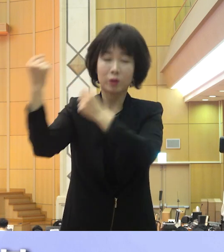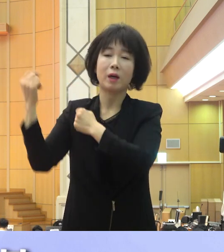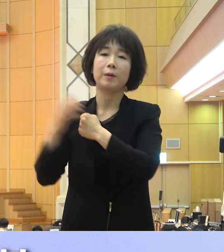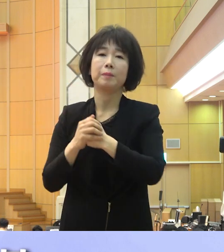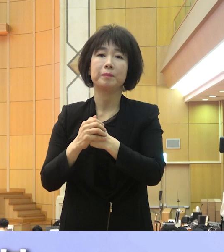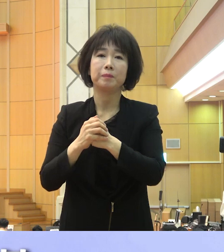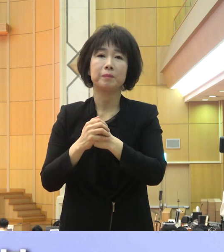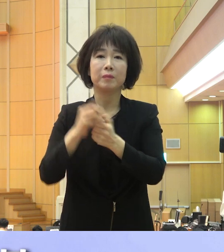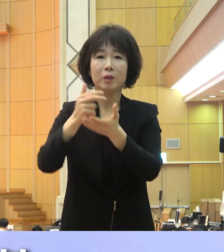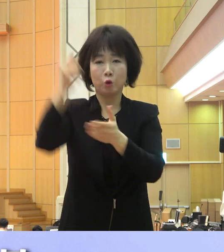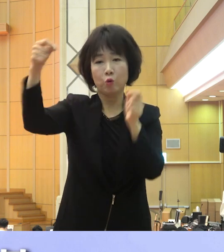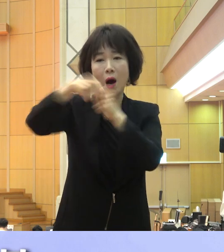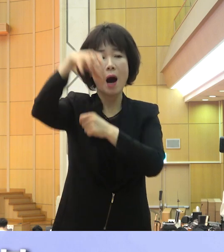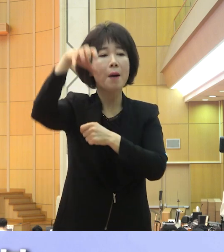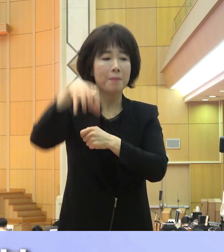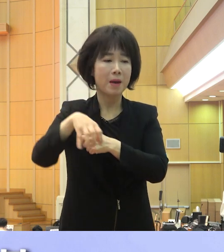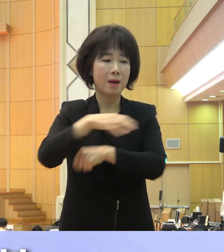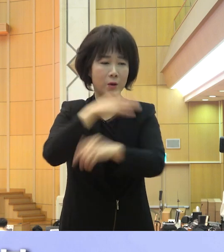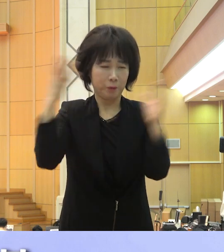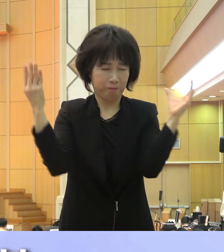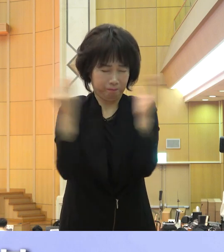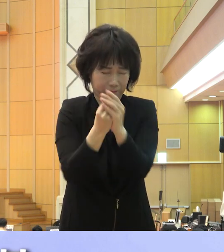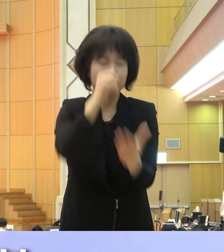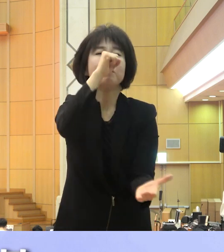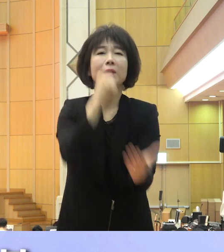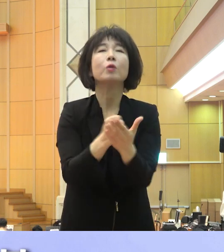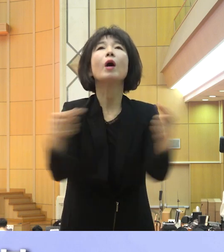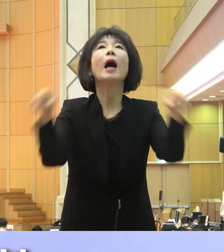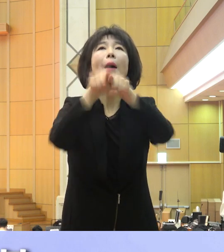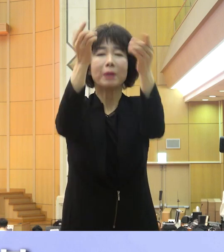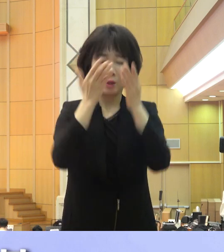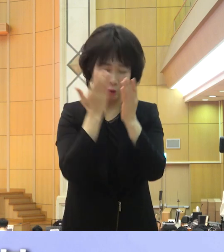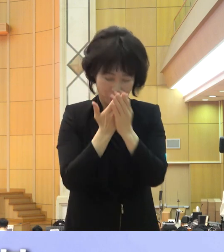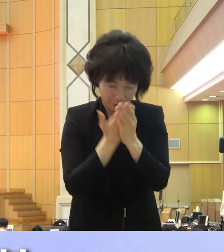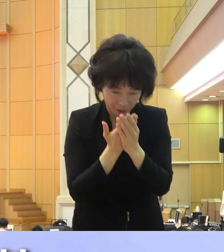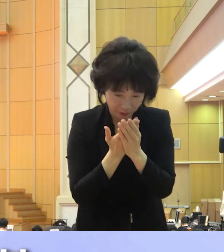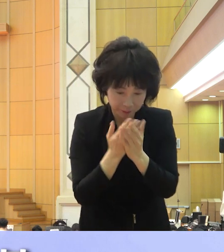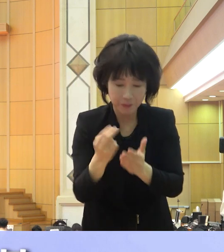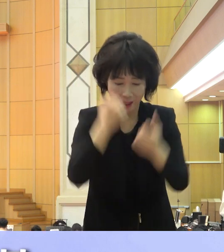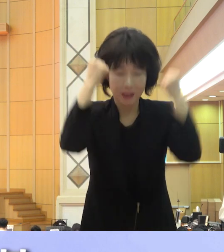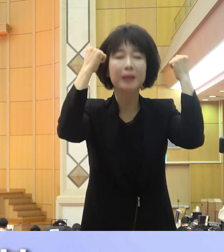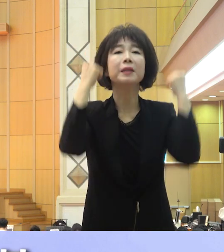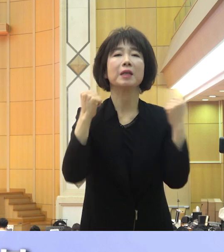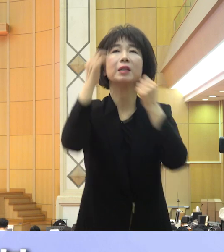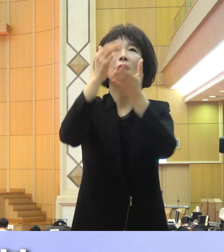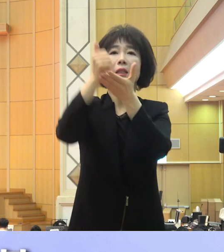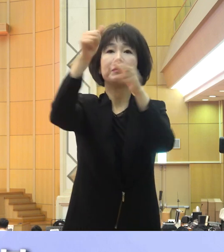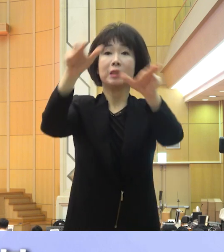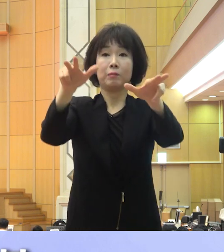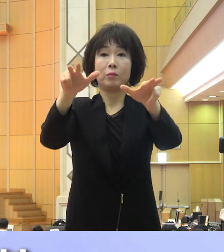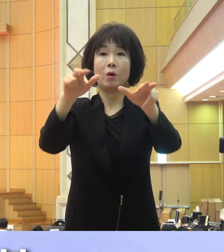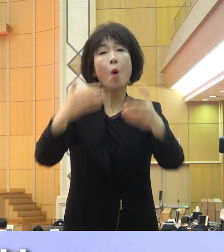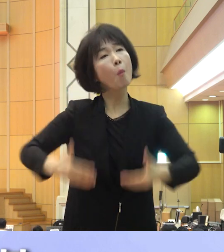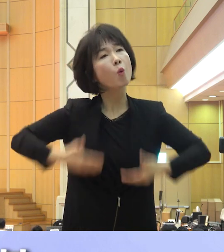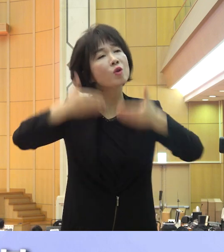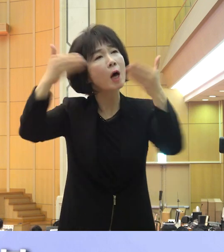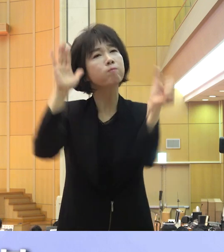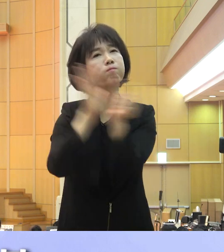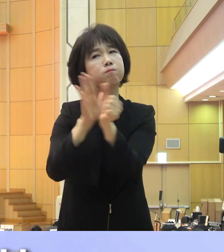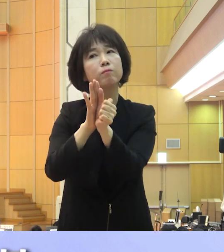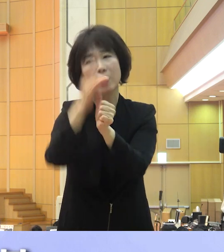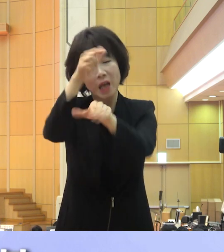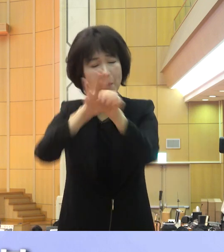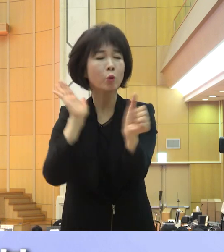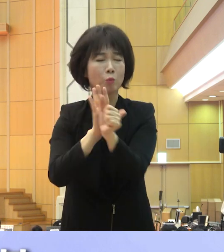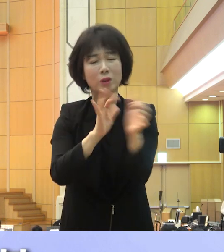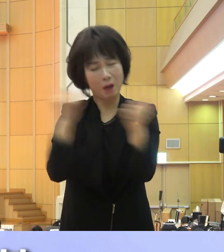교회가 주 앞에 바로 설 수 있도록 함께하여 주시옵소서. 살아계신 아버지 하나님, 이 시간에도 봉사를 돕는